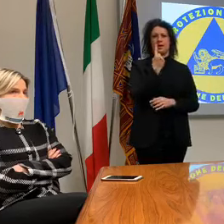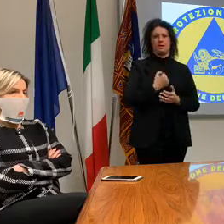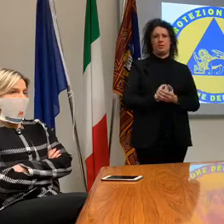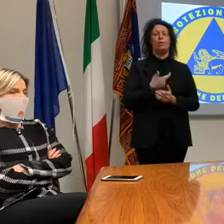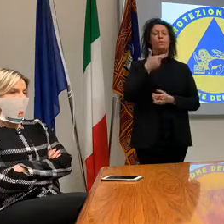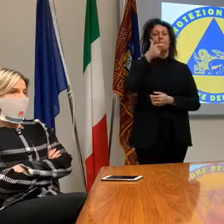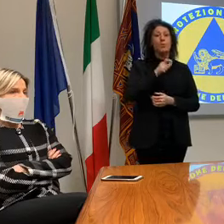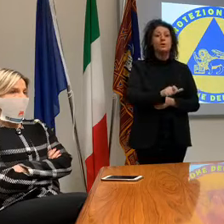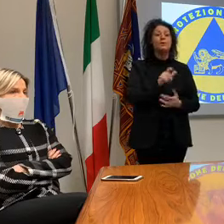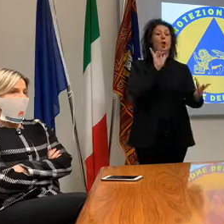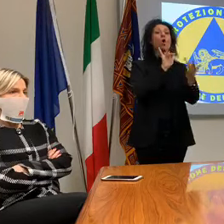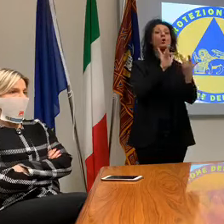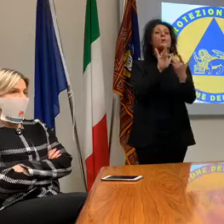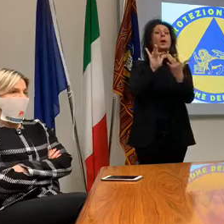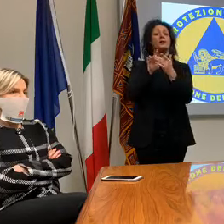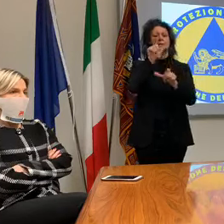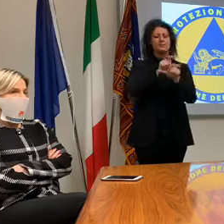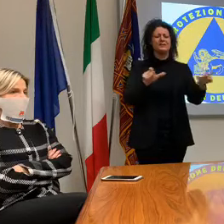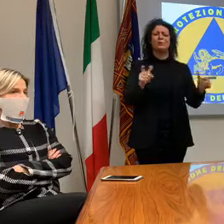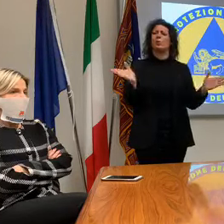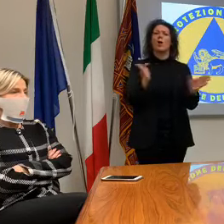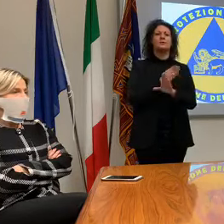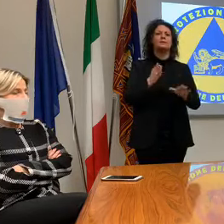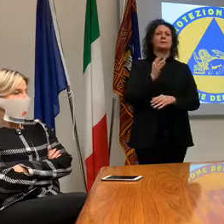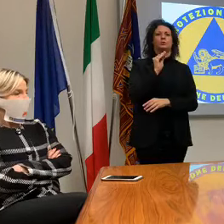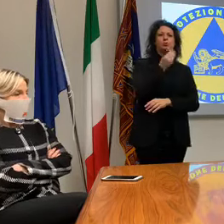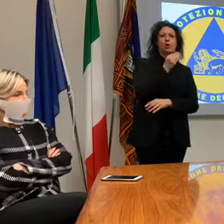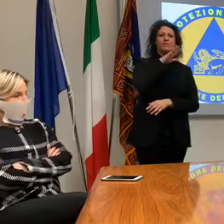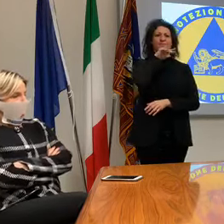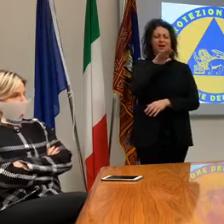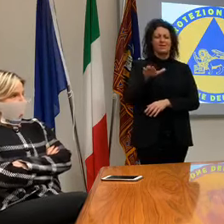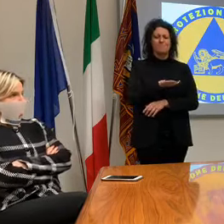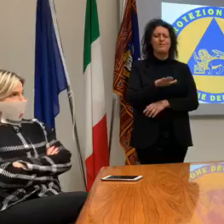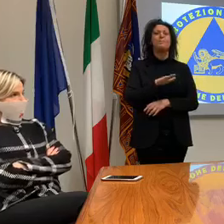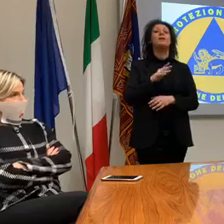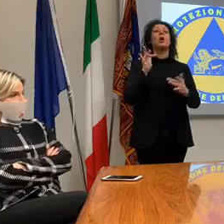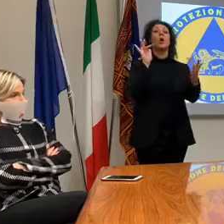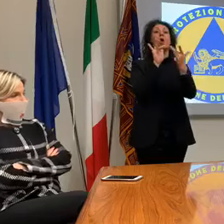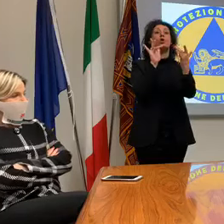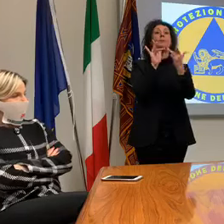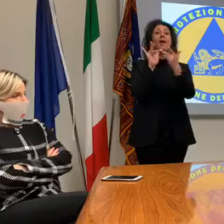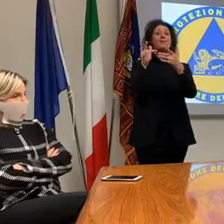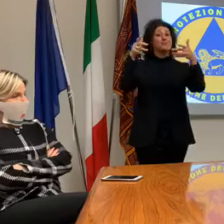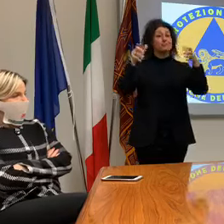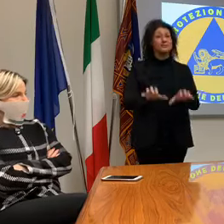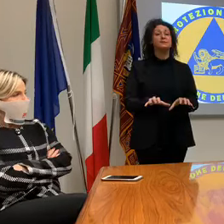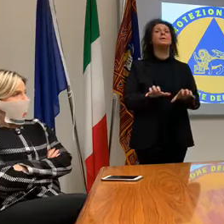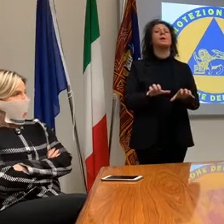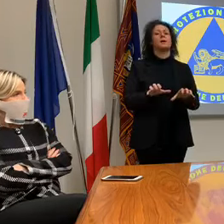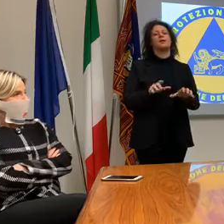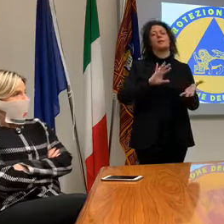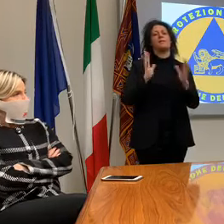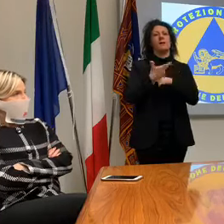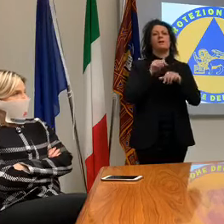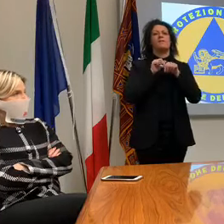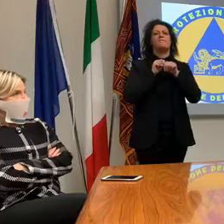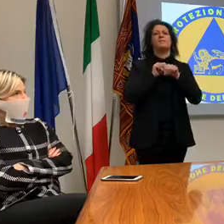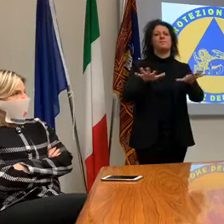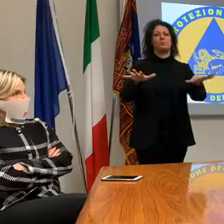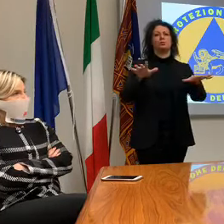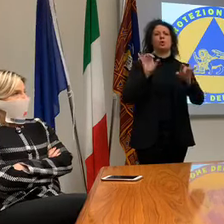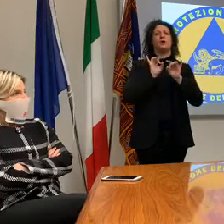vecchi, bambini o adulti o quello che è, più difficoltà avrà il virus a diffondersi. È un virus che fa danni,